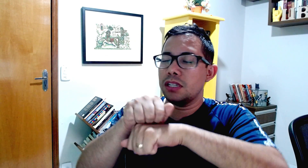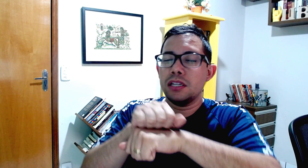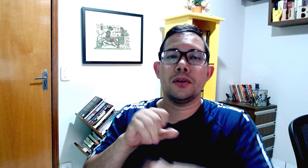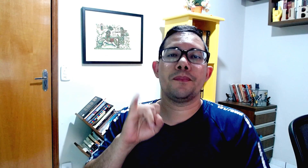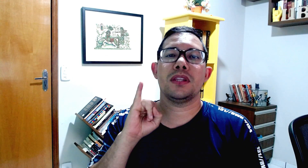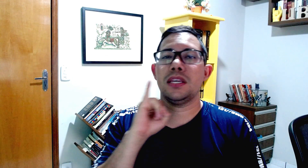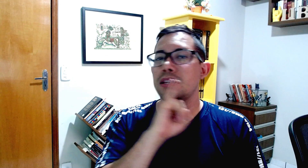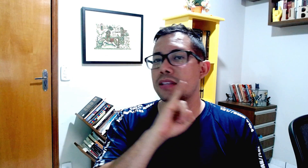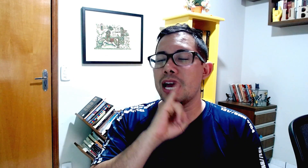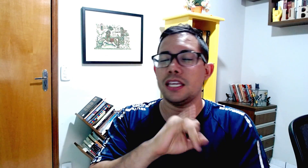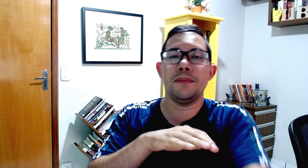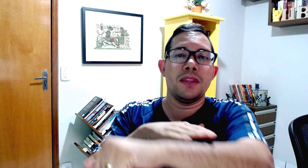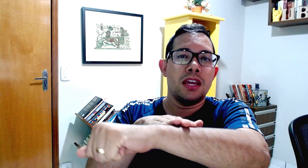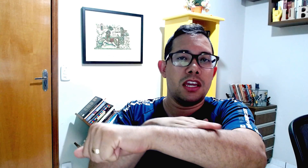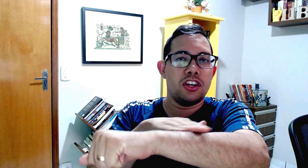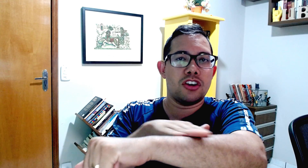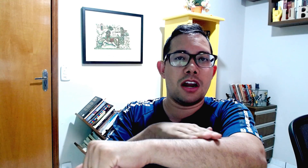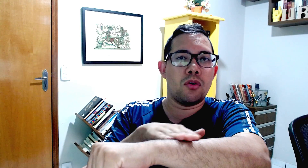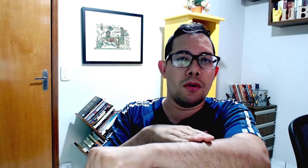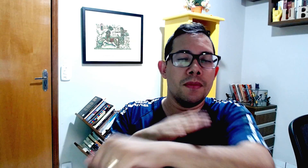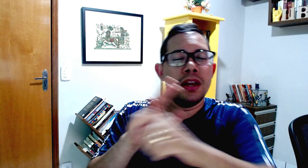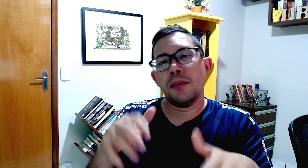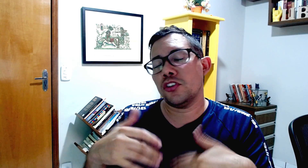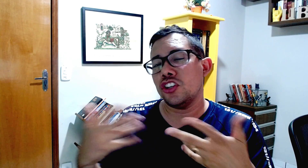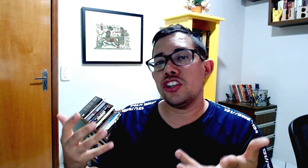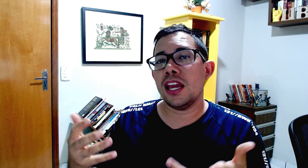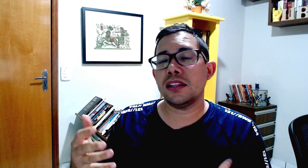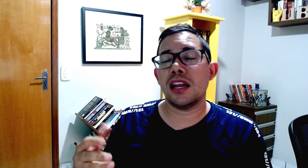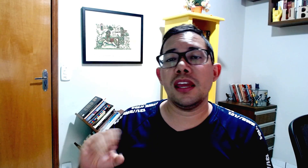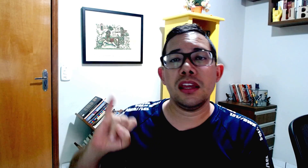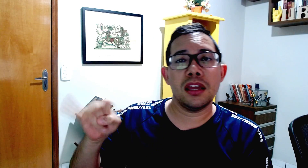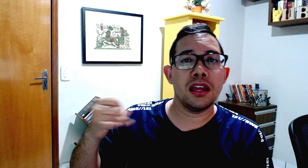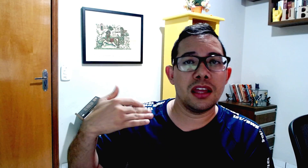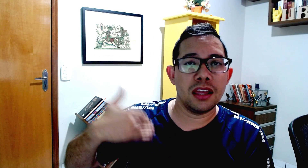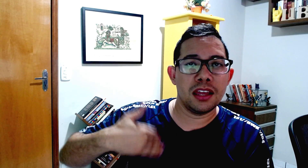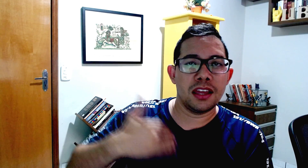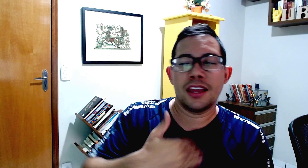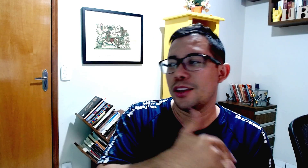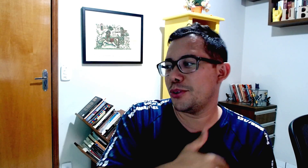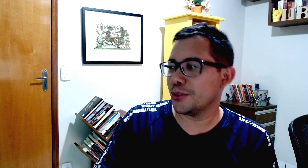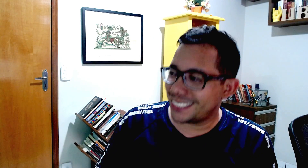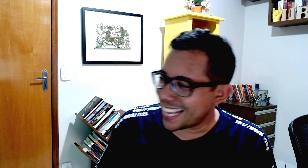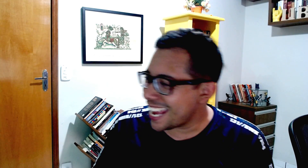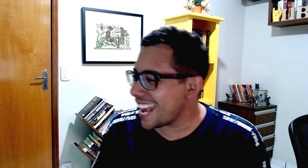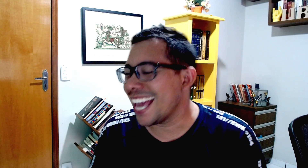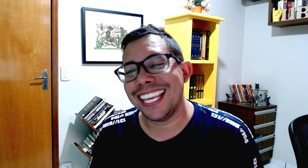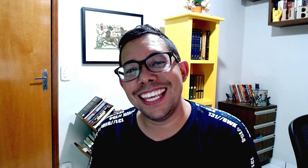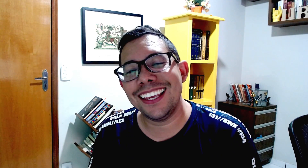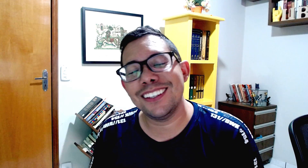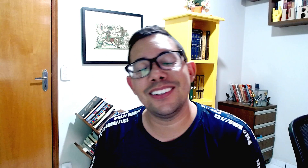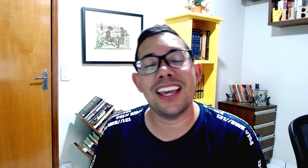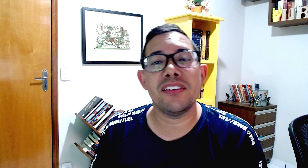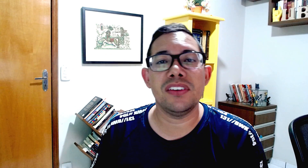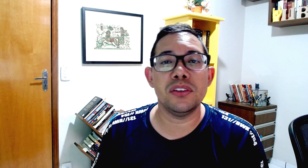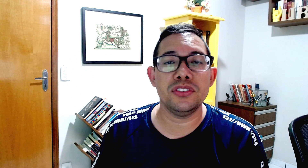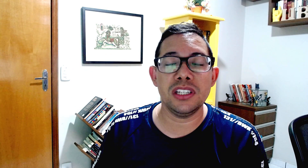certo? Isaac e Jacó. Depois a gente entra em José, isso que é filho de